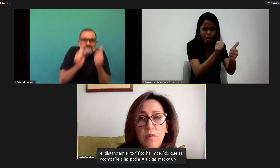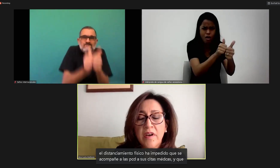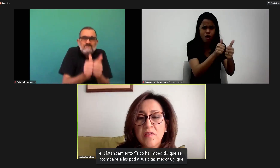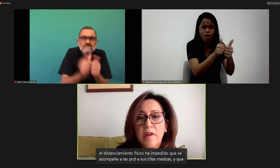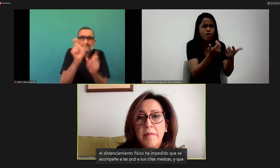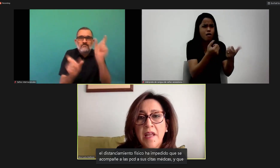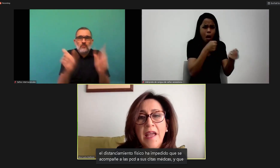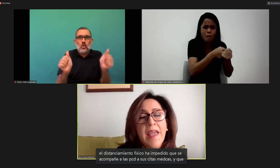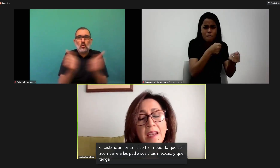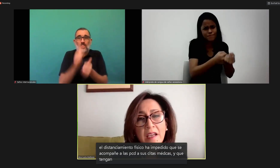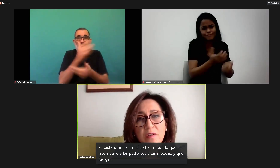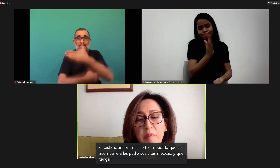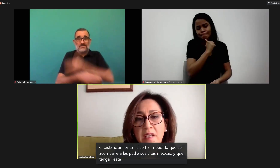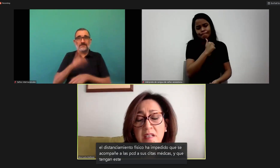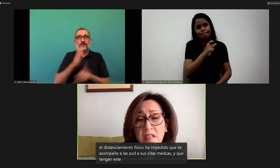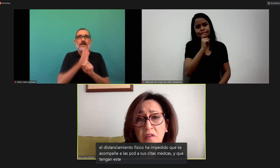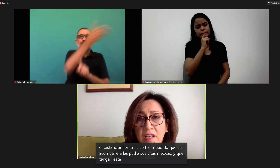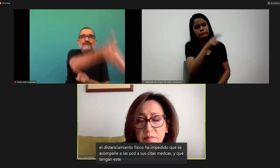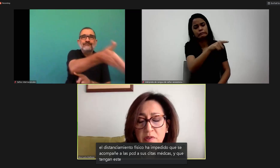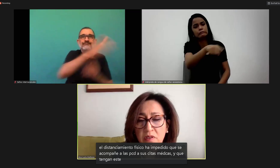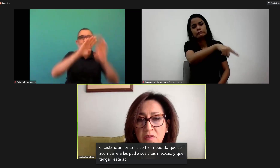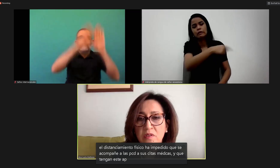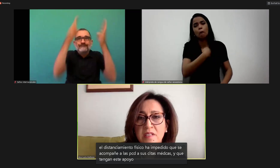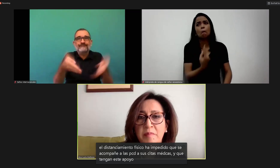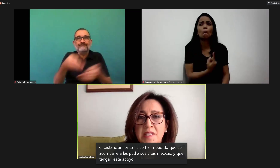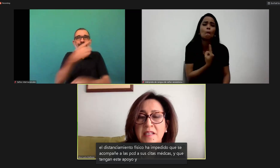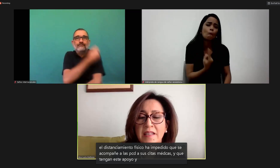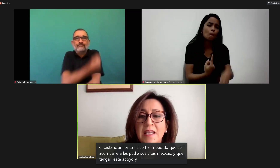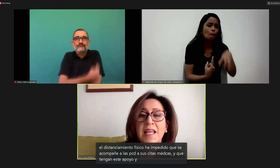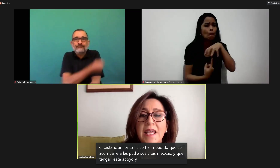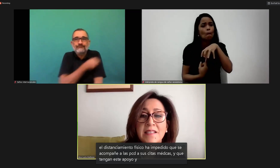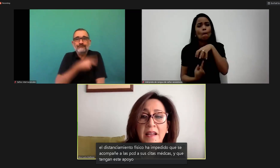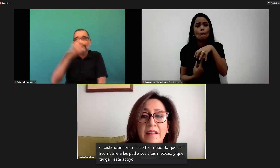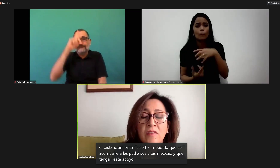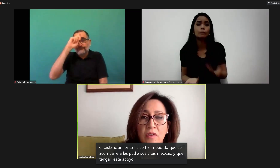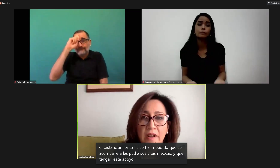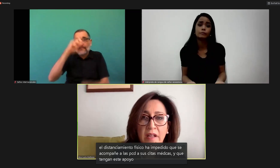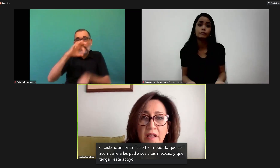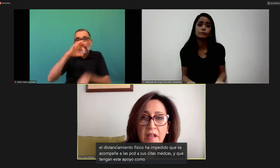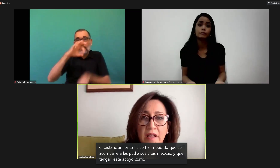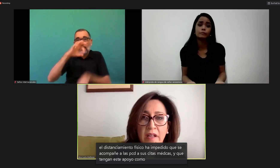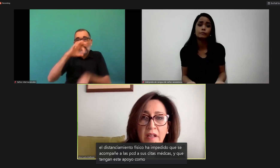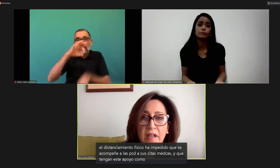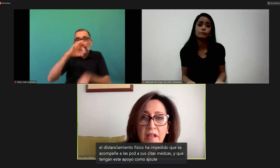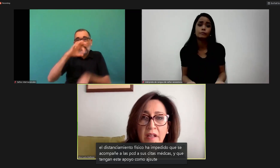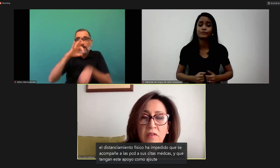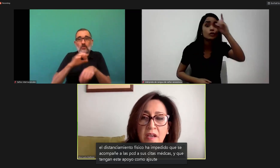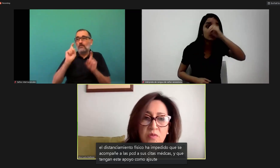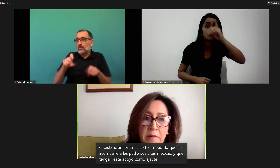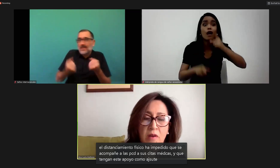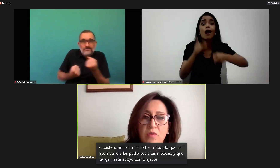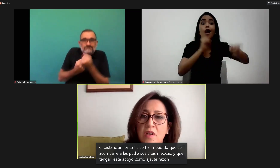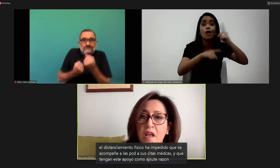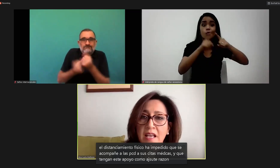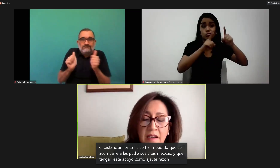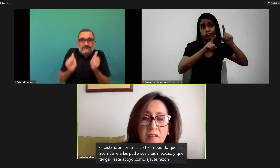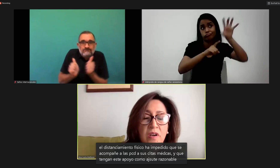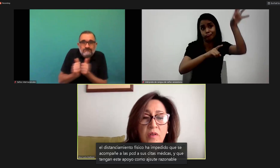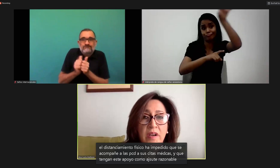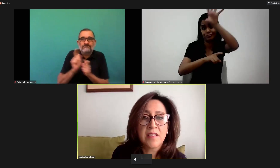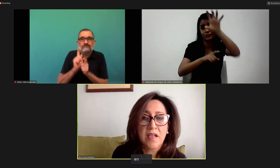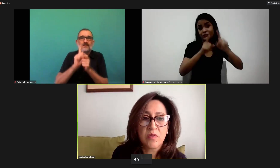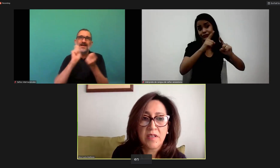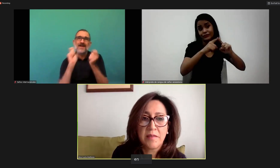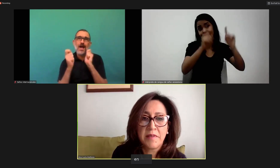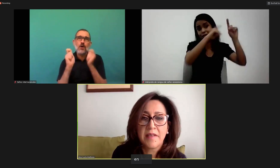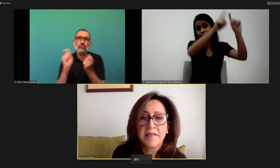ajuste razonable en aquellos países en donde las personas con discapacidad están retornando ya a sus trabajos, están retornando a